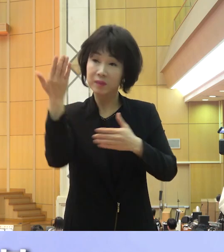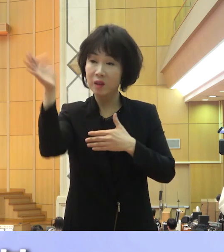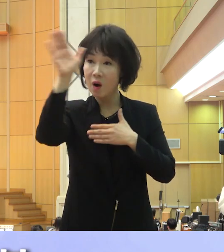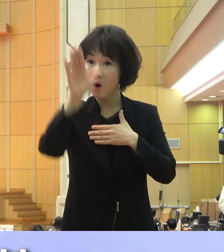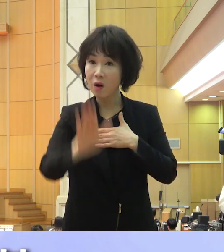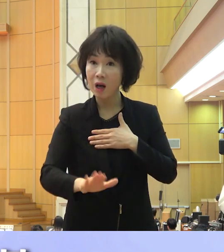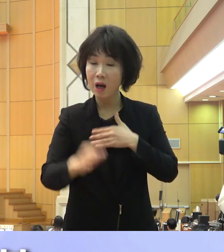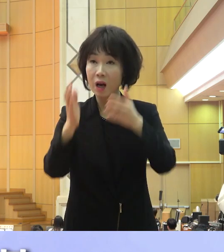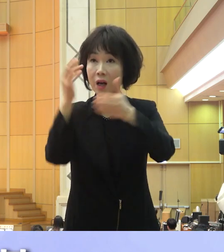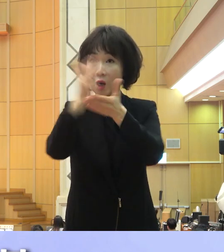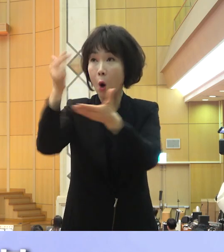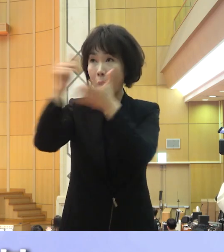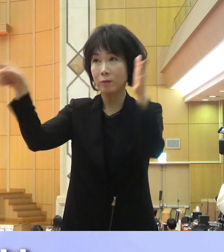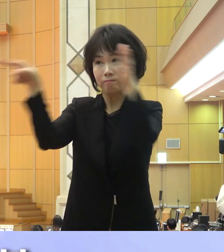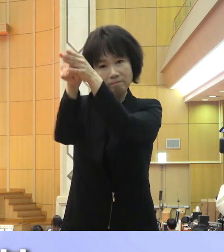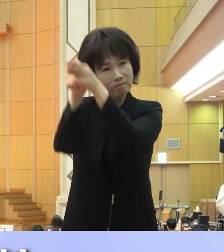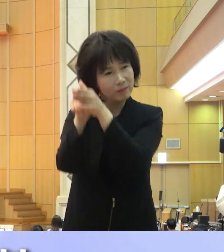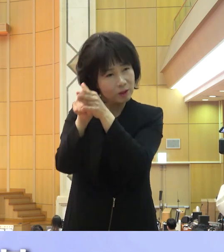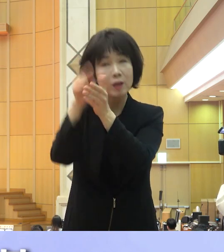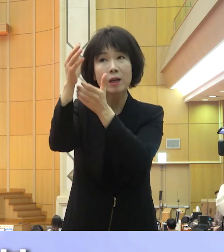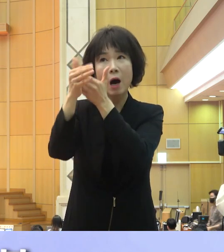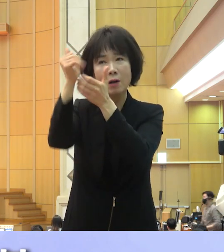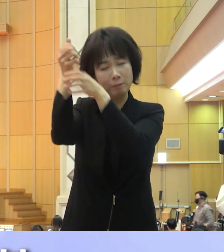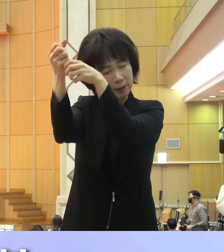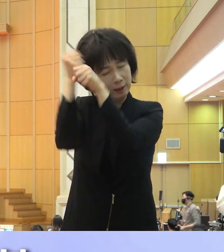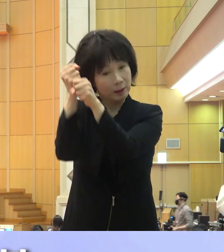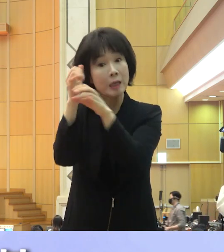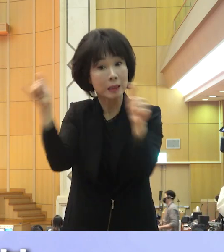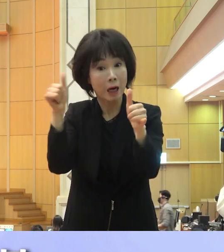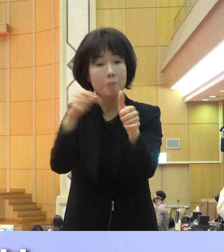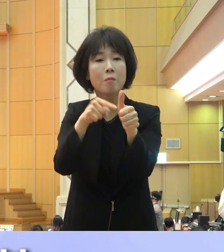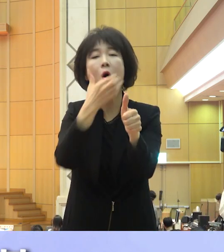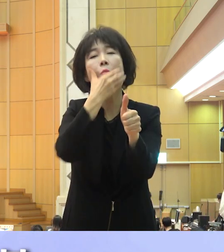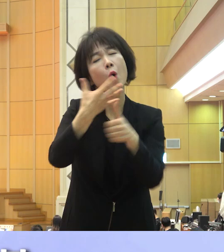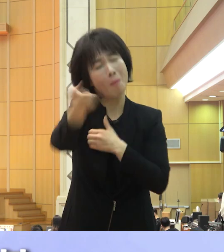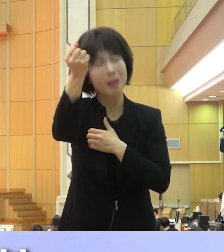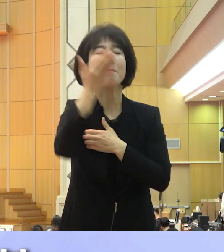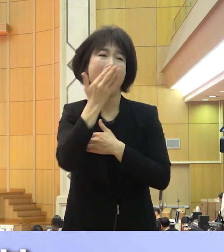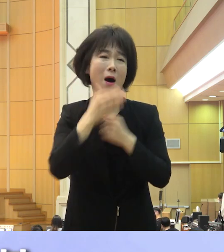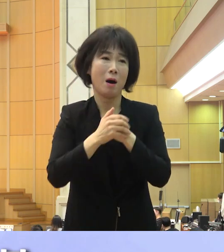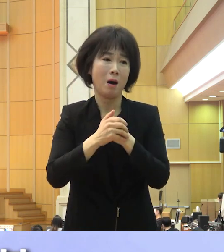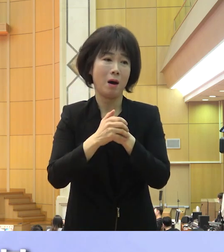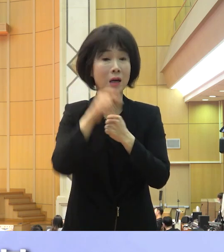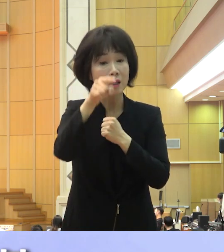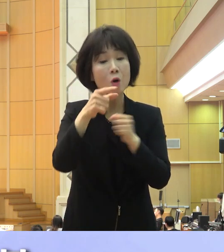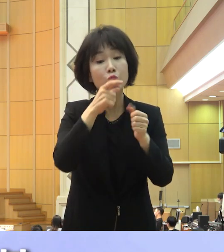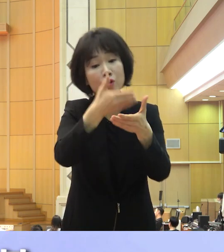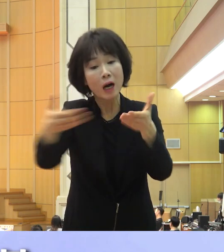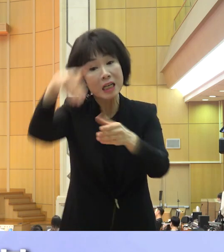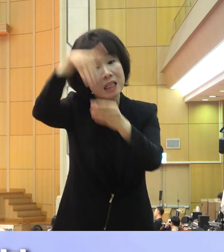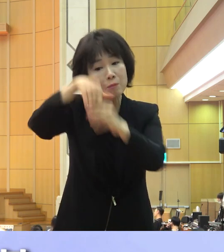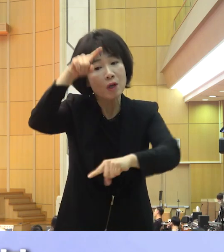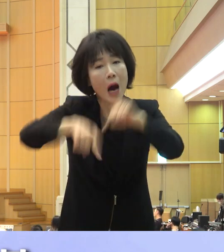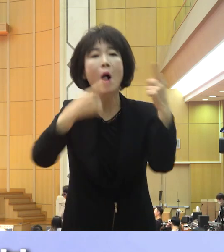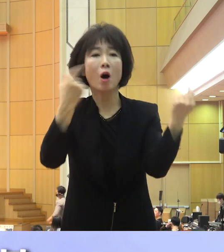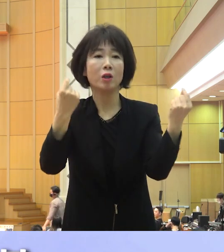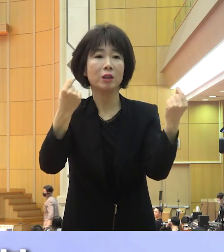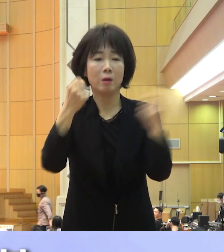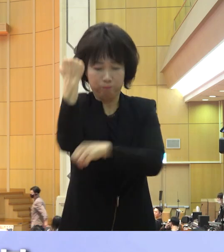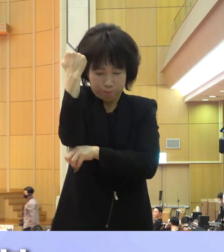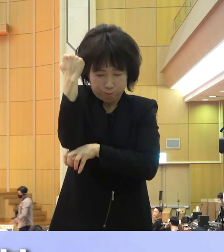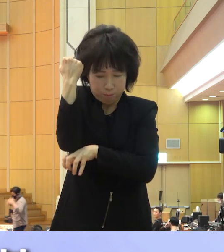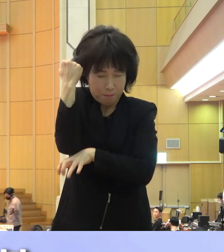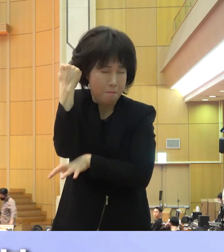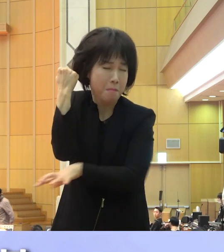그러나 무릇 여호와를 의지하며 여호와를 의뢰하는 그 사람은 복을 받을 것이라. 그는 물가에 심기운 나무가 그